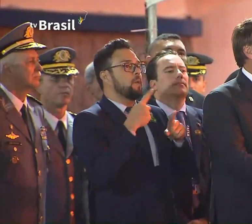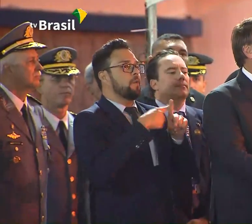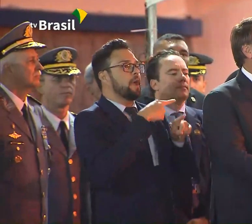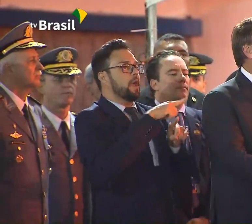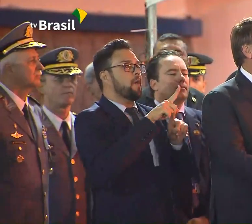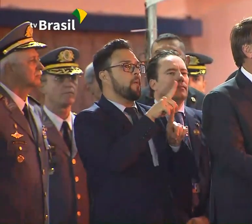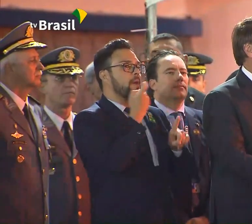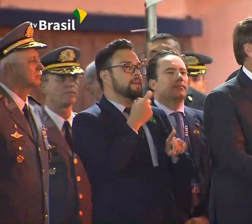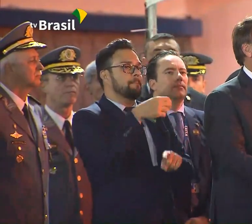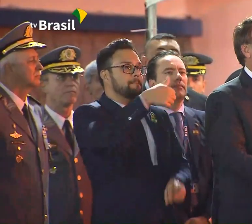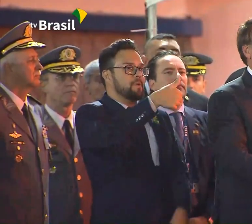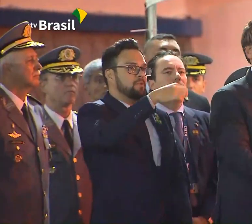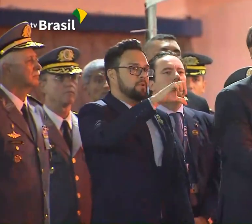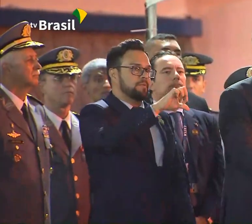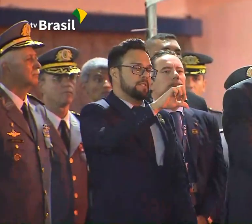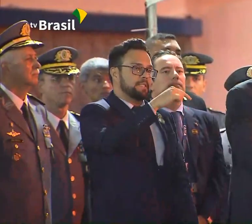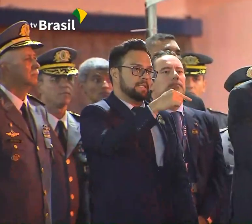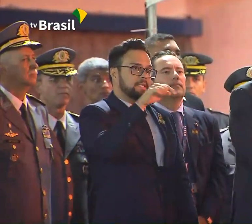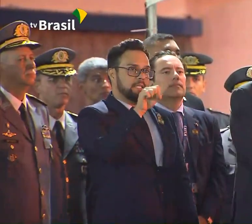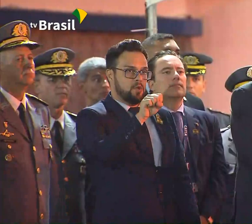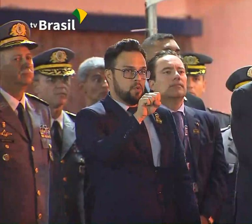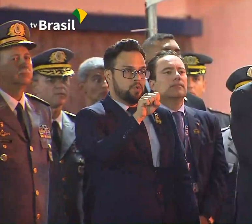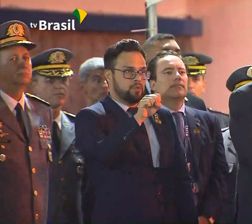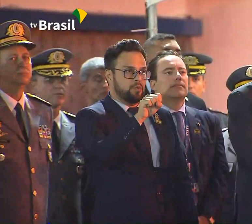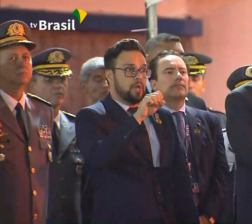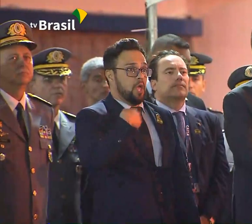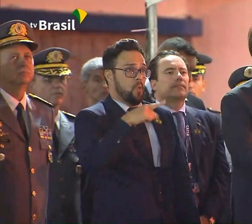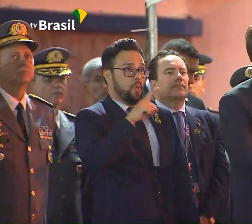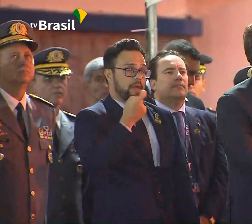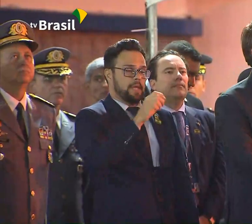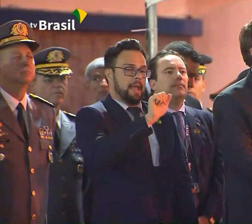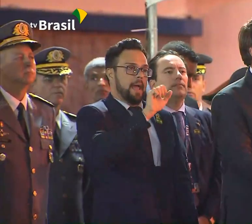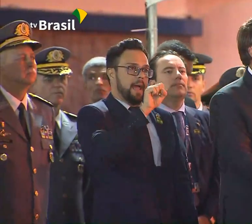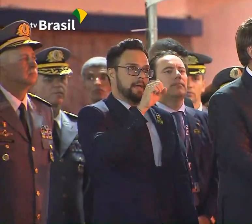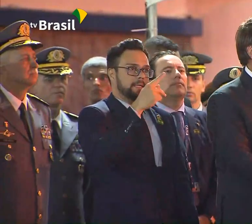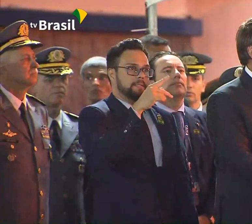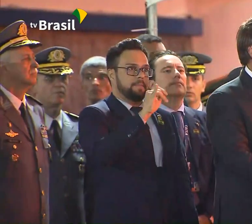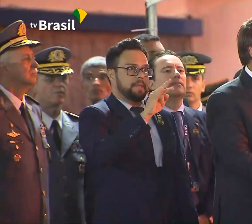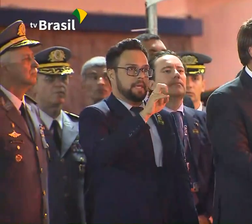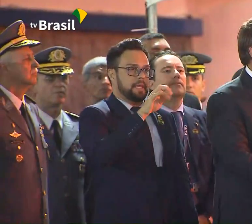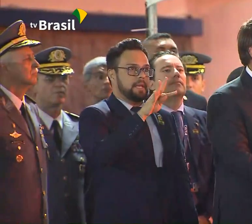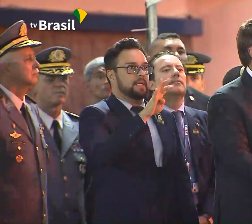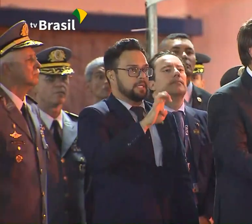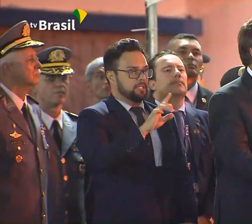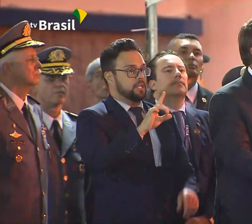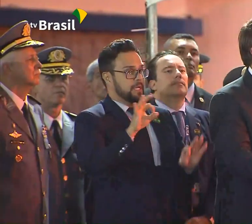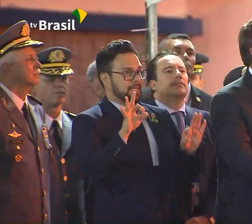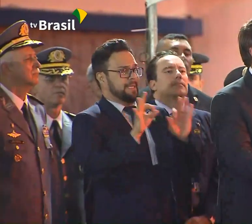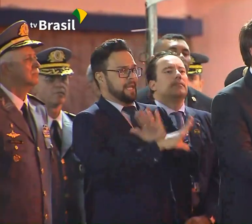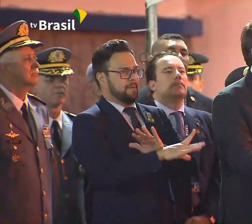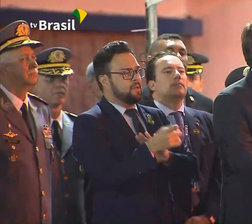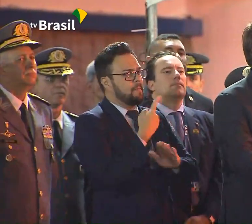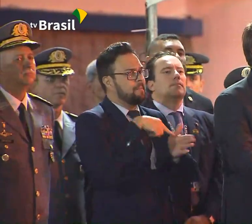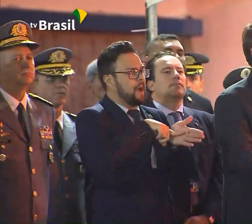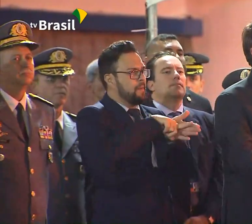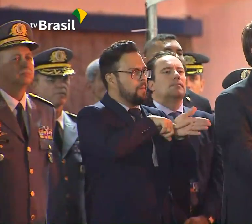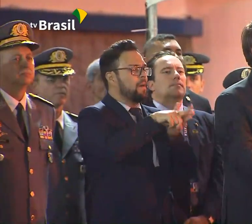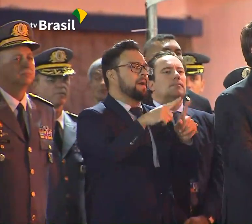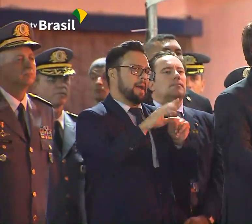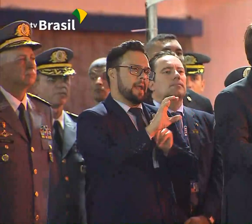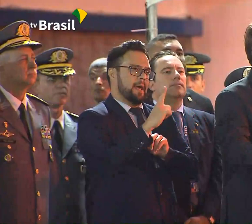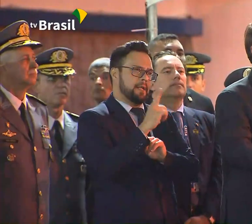aspirante nos idos 1978. A sindicância foi concluída, obviamente